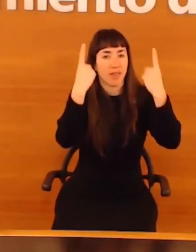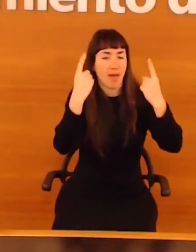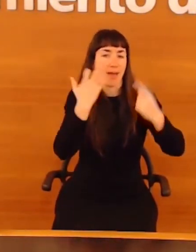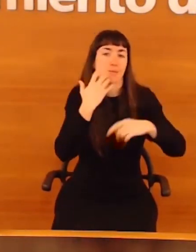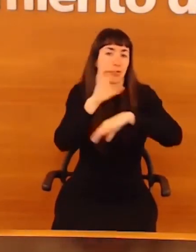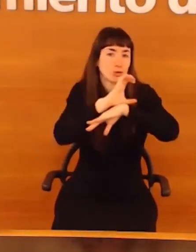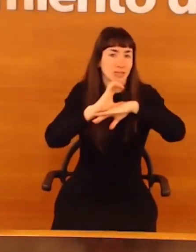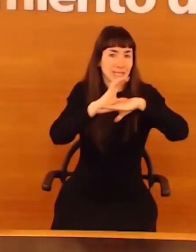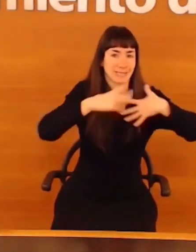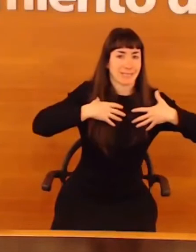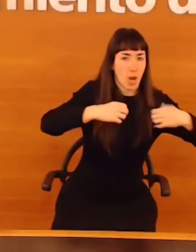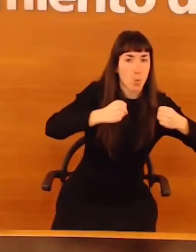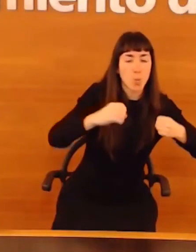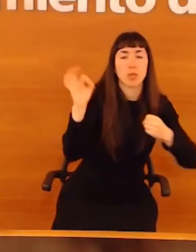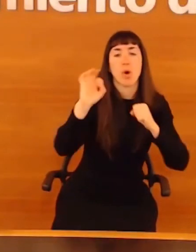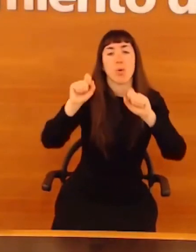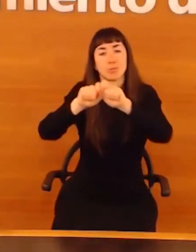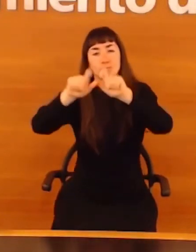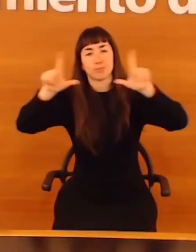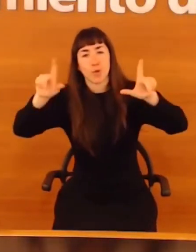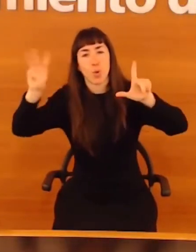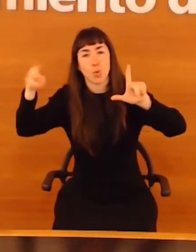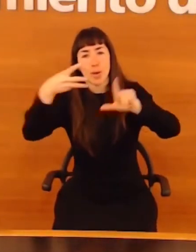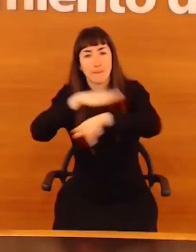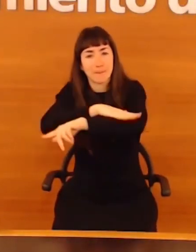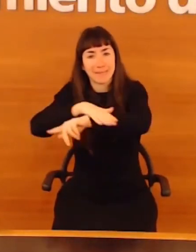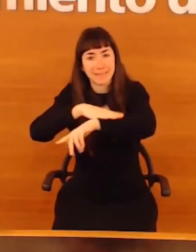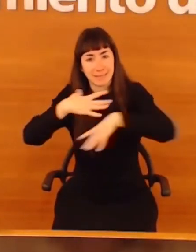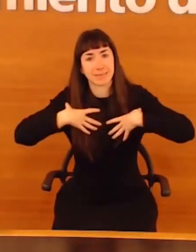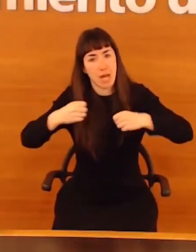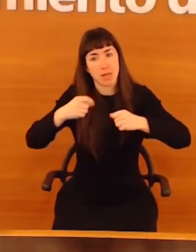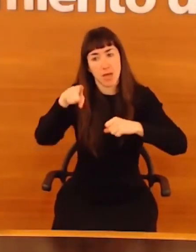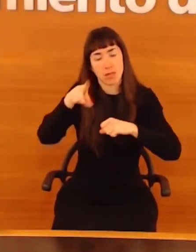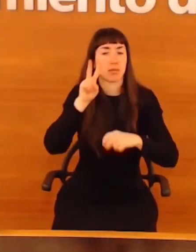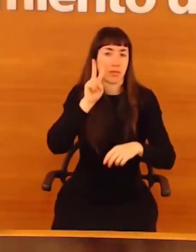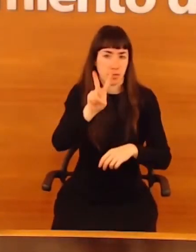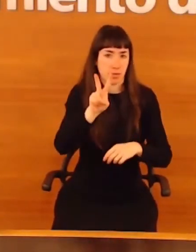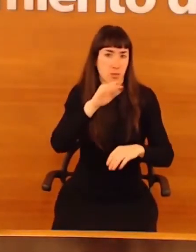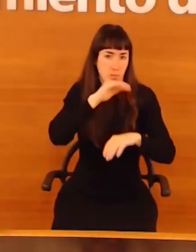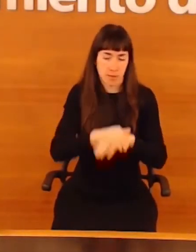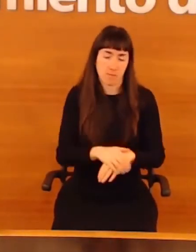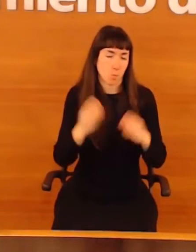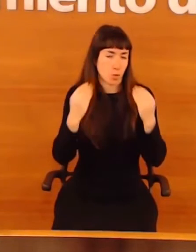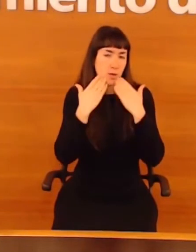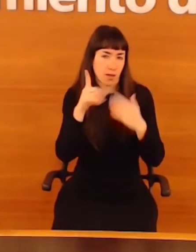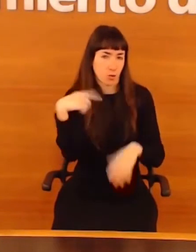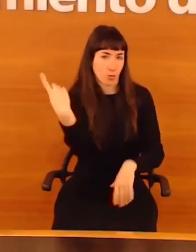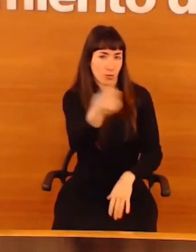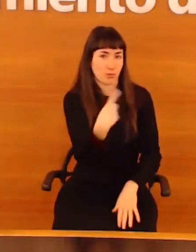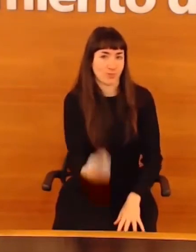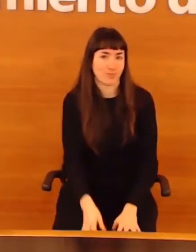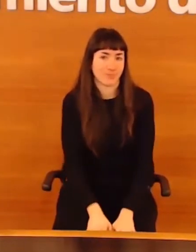de Salud, bien sean las webs del Ministerio de Sanidad o bien del propio Ayuntamiento. Muchísimas gracias a todos.